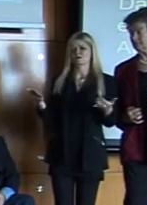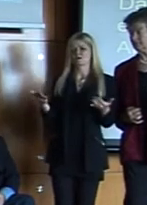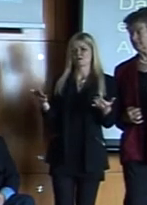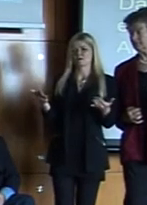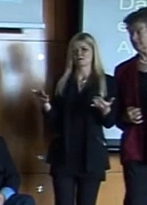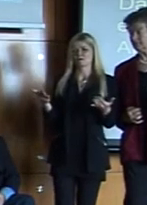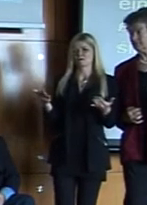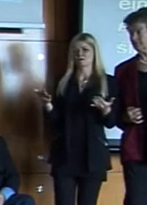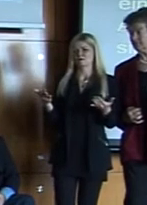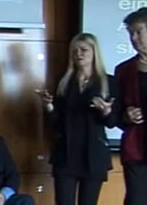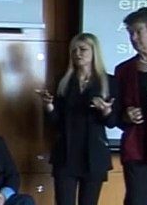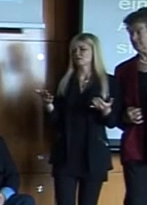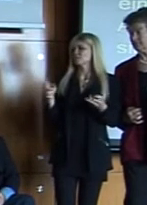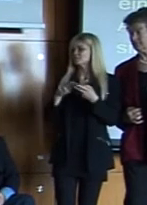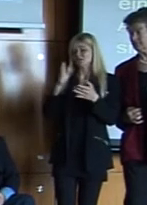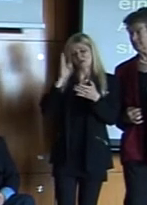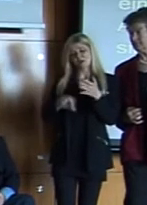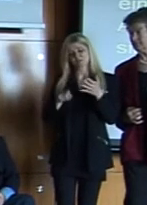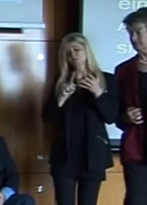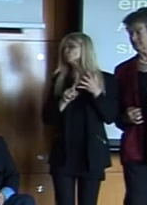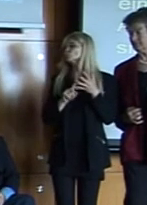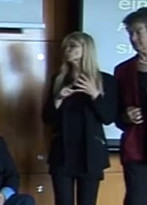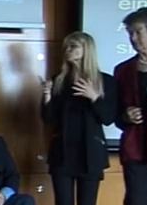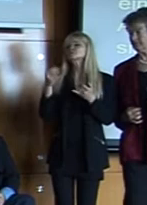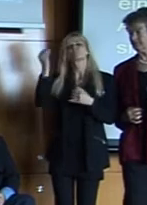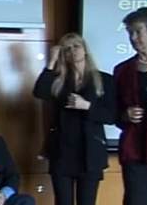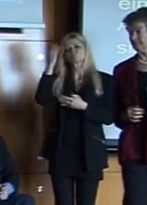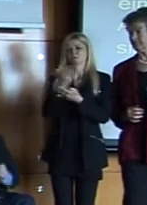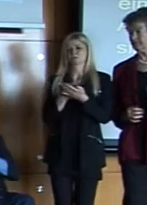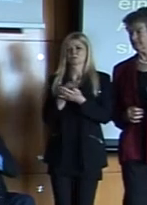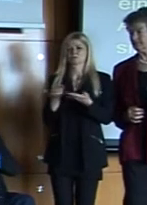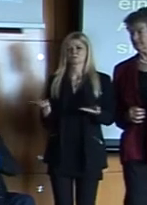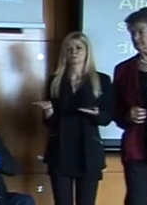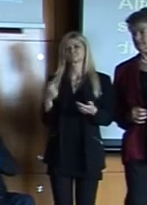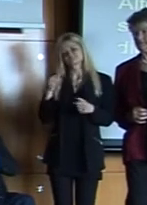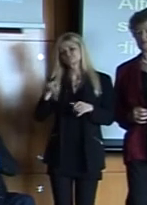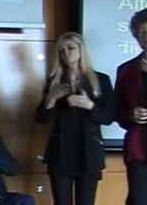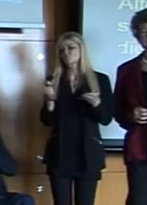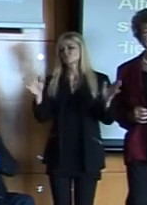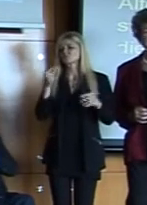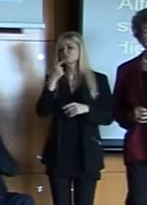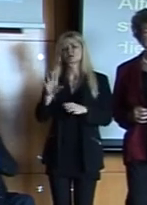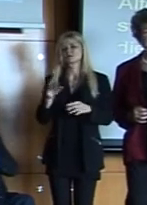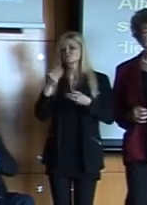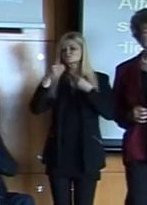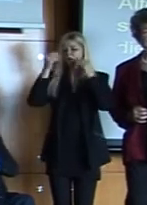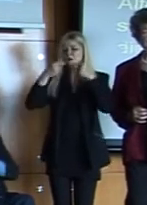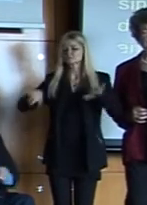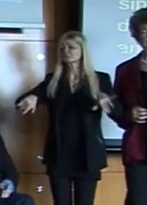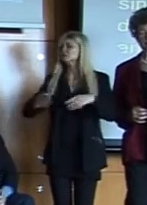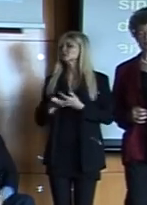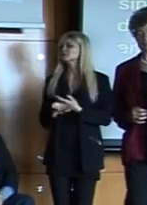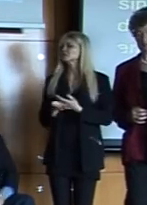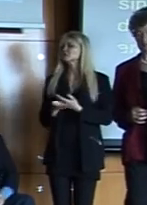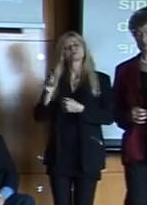abspielen. Der letzte Punkt ist die Bewusstseinsbildung. Und auch hier sage ich ganz offen und ungeschminkt, dass wir auch